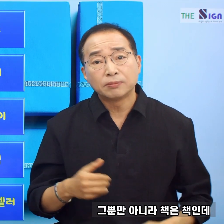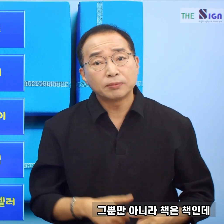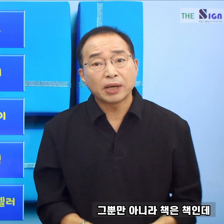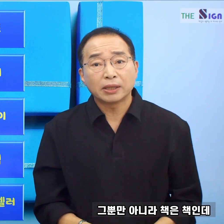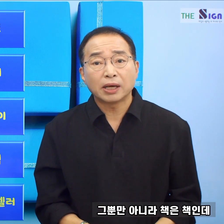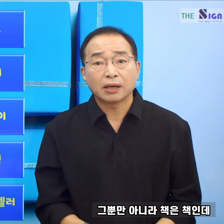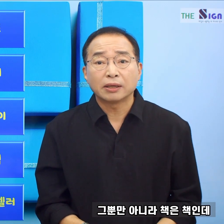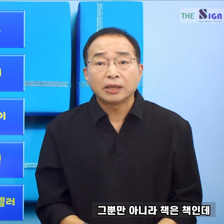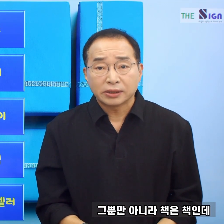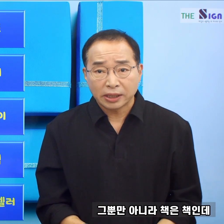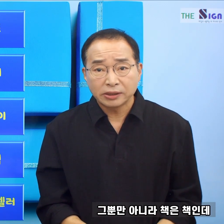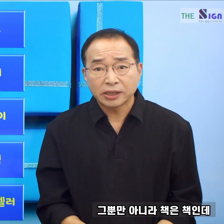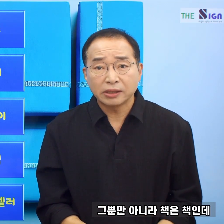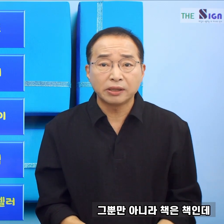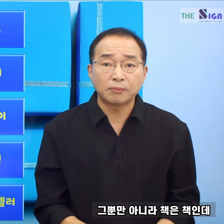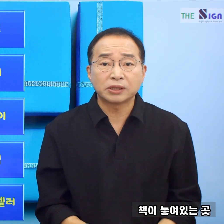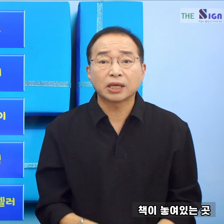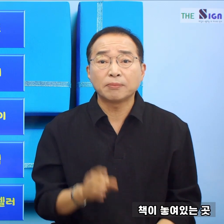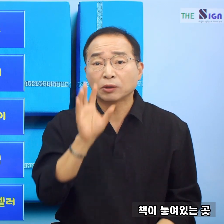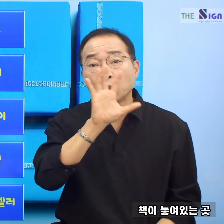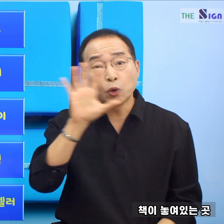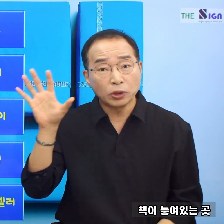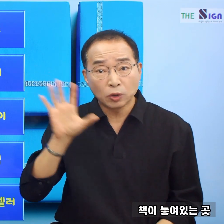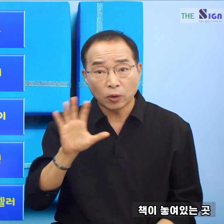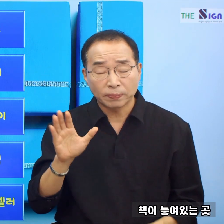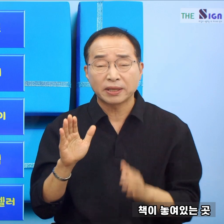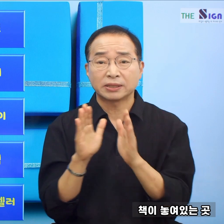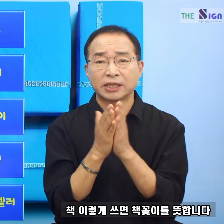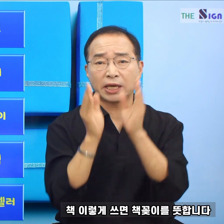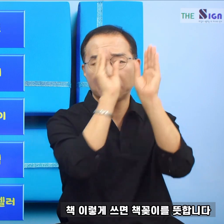그뿐만 아니라 책은 책인데 하면 책이 막 놓여 있는 곳, 책